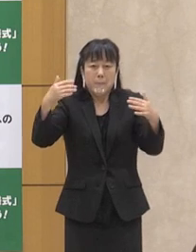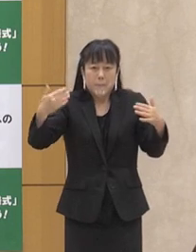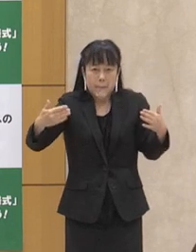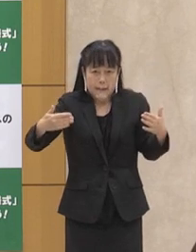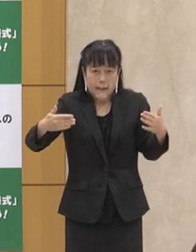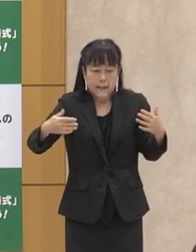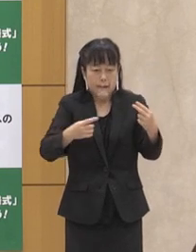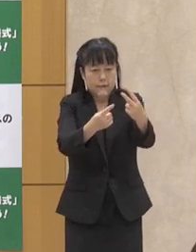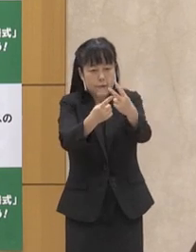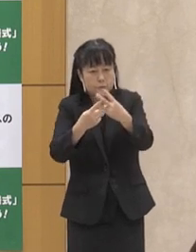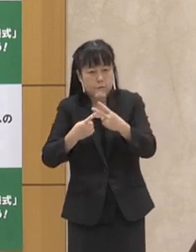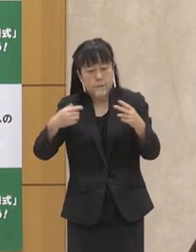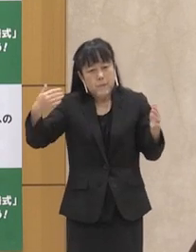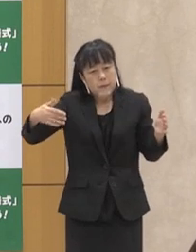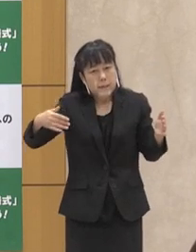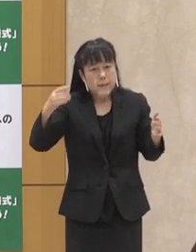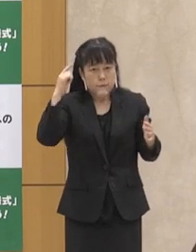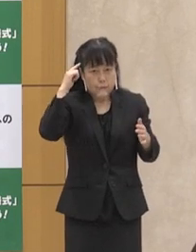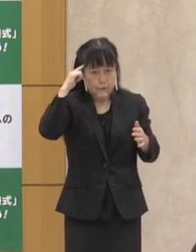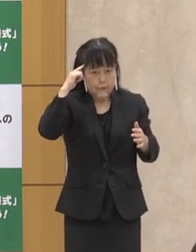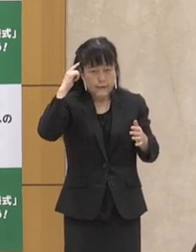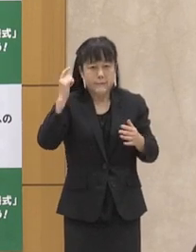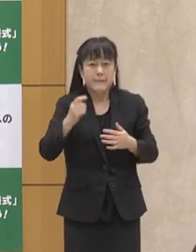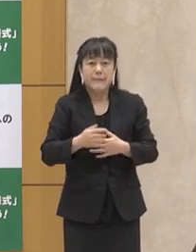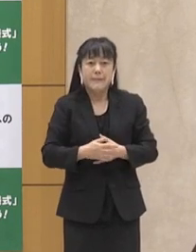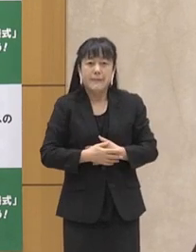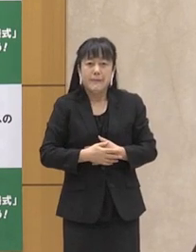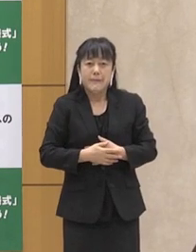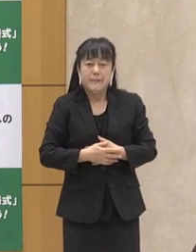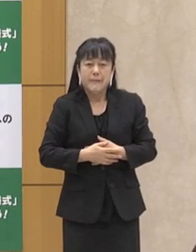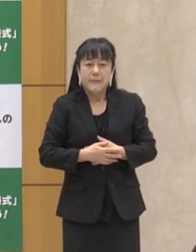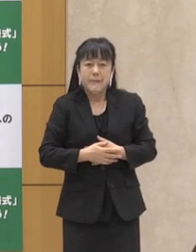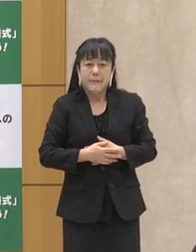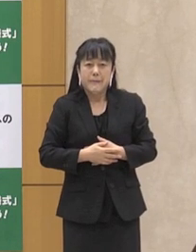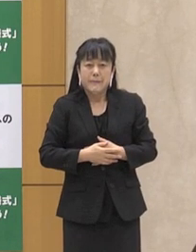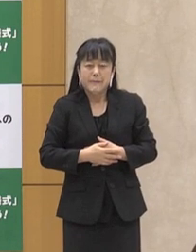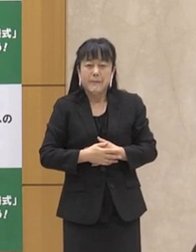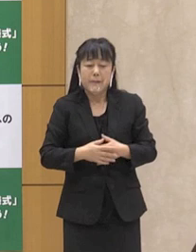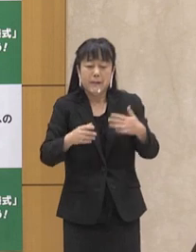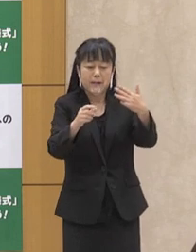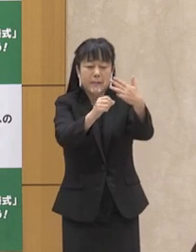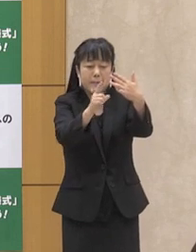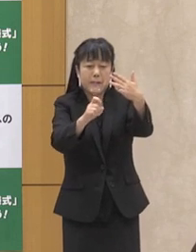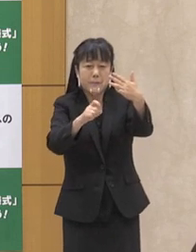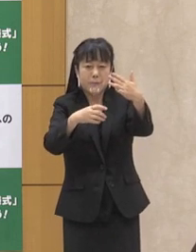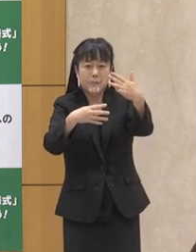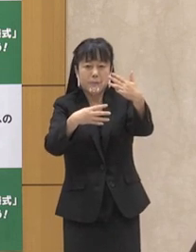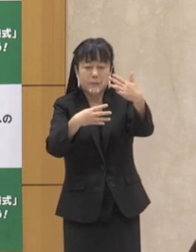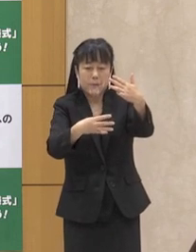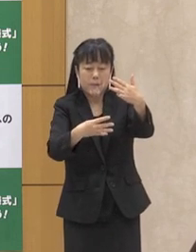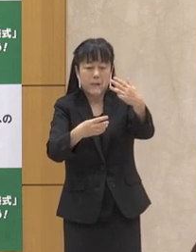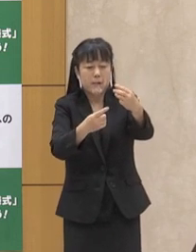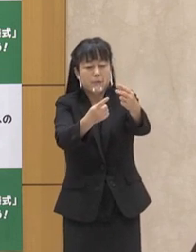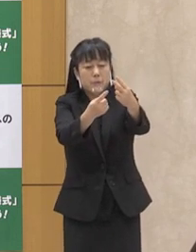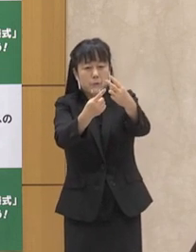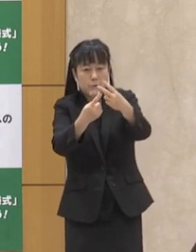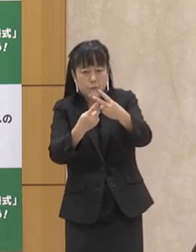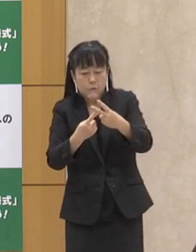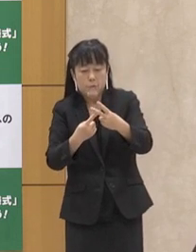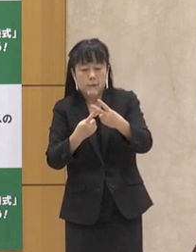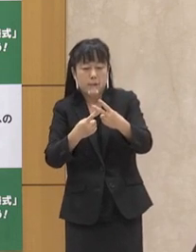もあると思われ確定しておりませんけれども、8月14日到着分まで